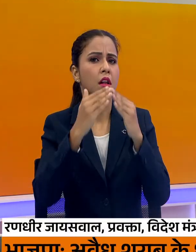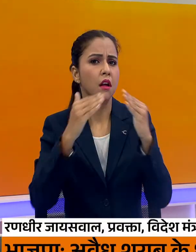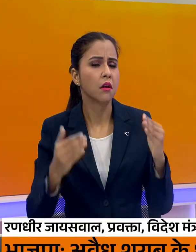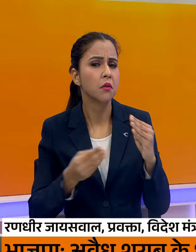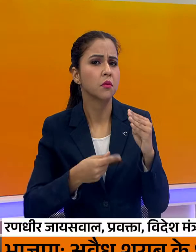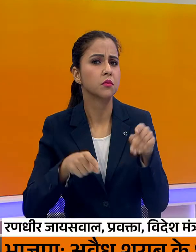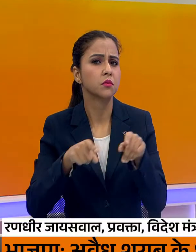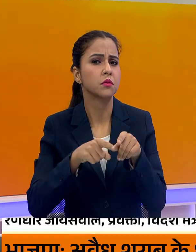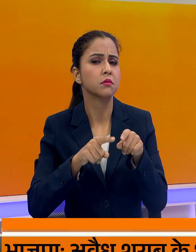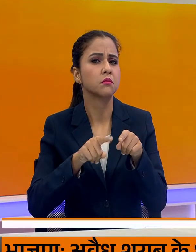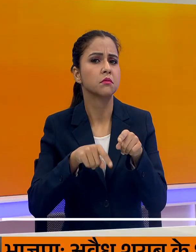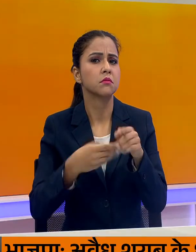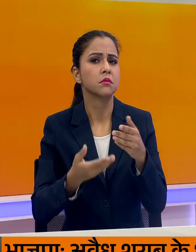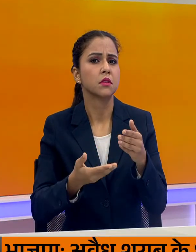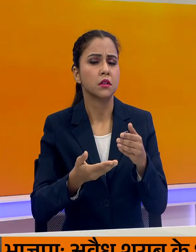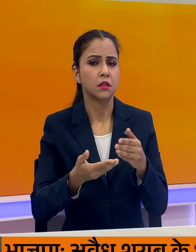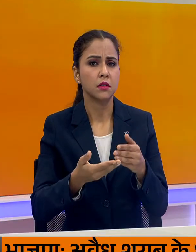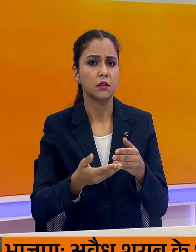Representative,